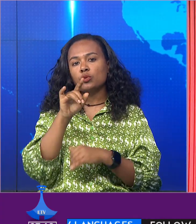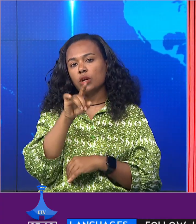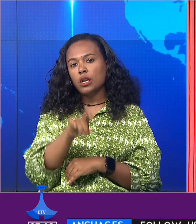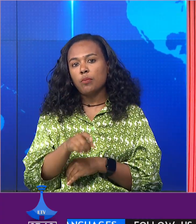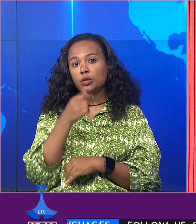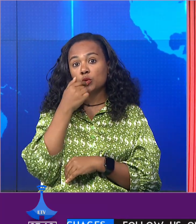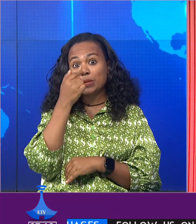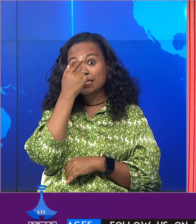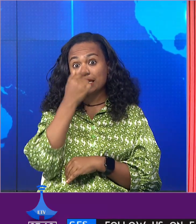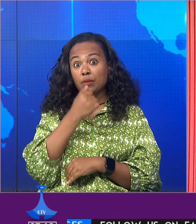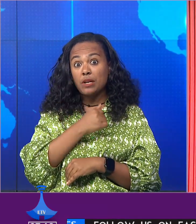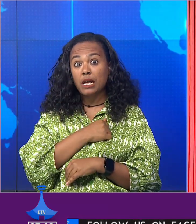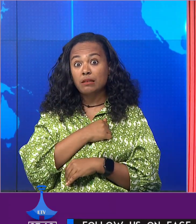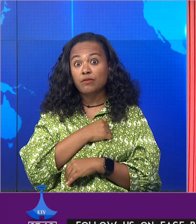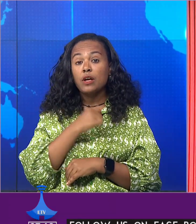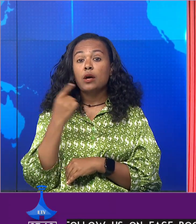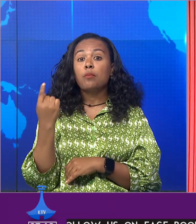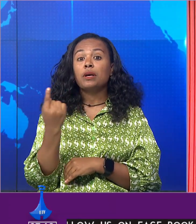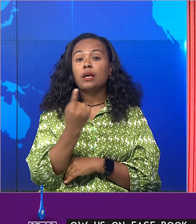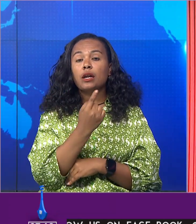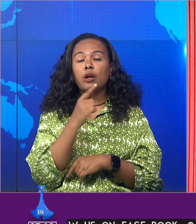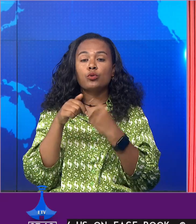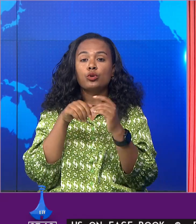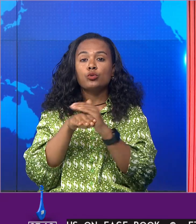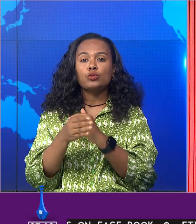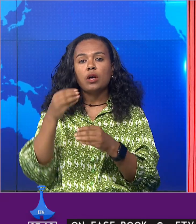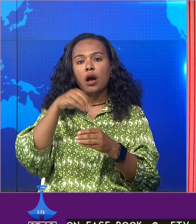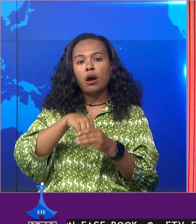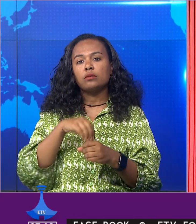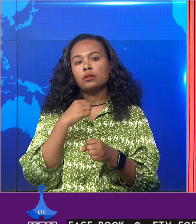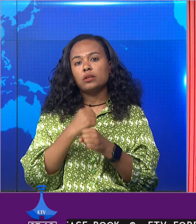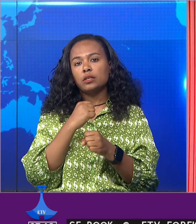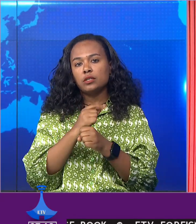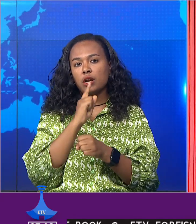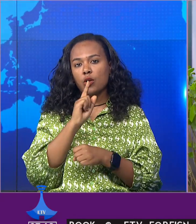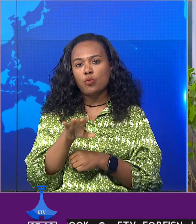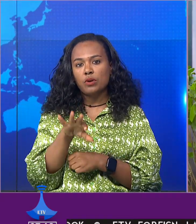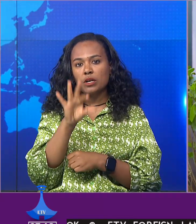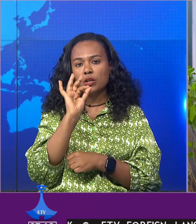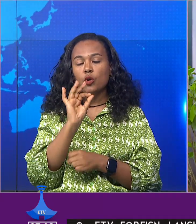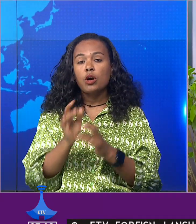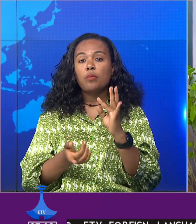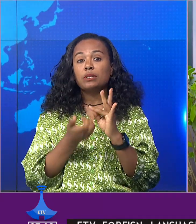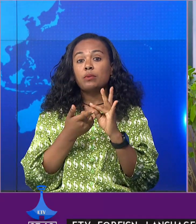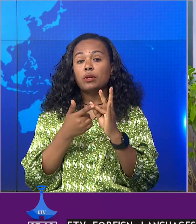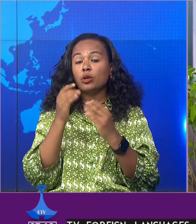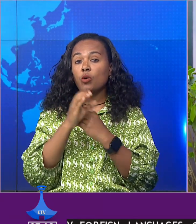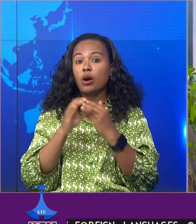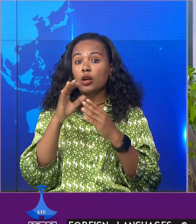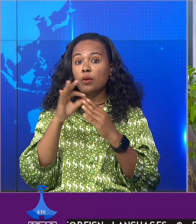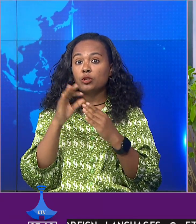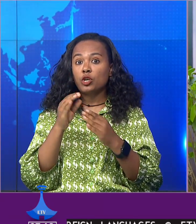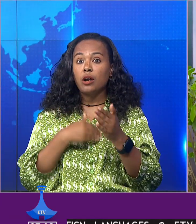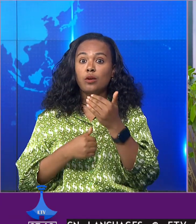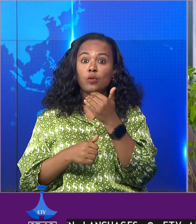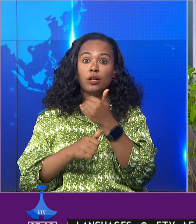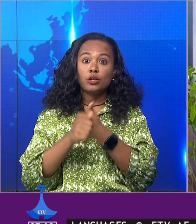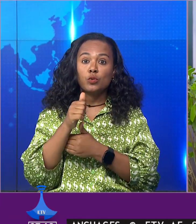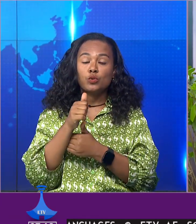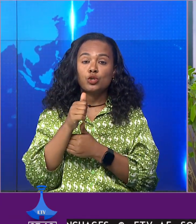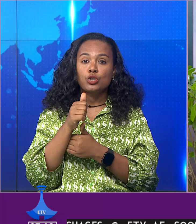ብለን ስለምናምን በእያንዳንዱ ሂደት ውስጥ አካተን እየሰራን ነው የምንገኘው ማለት ነው። በ7ኛው ሀገራዊ ምርጫ አካል